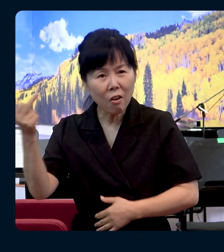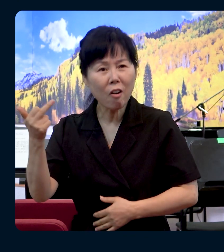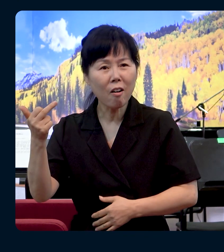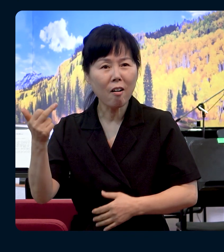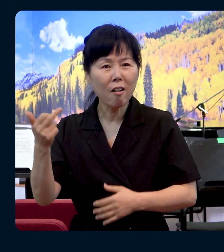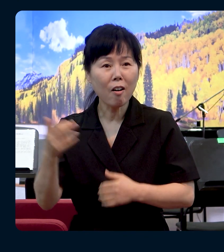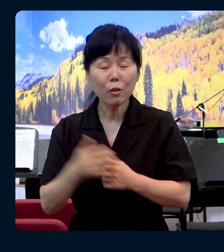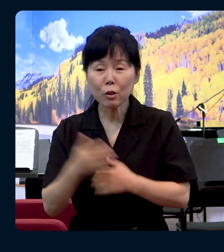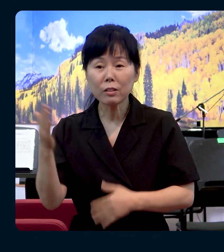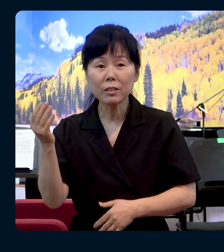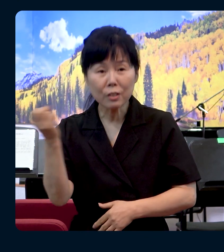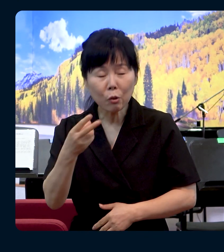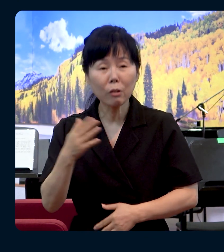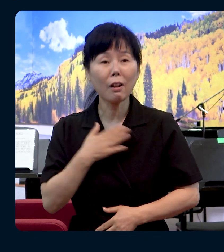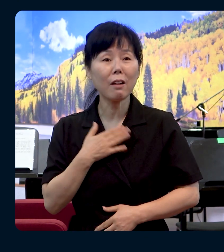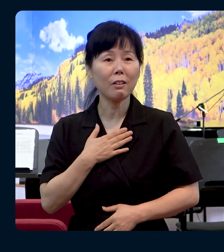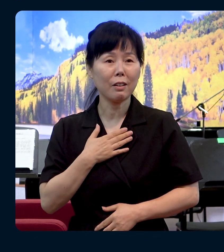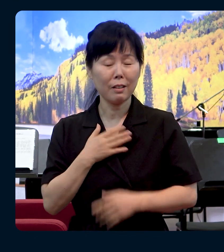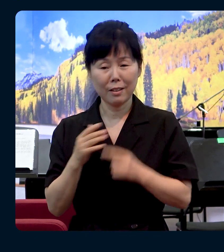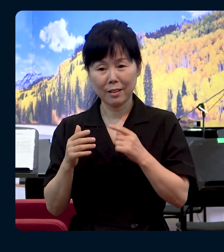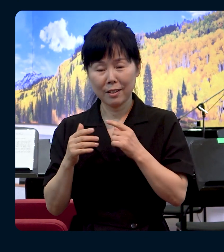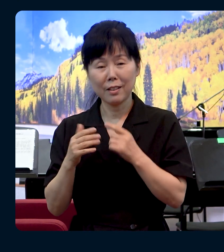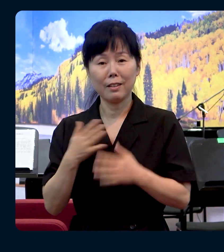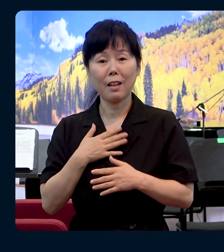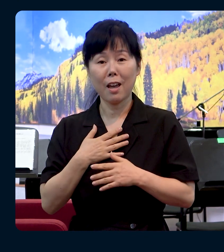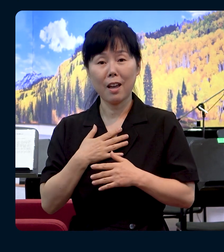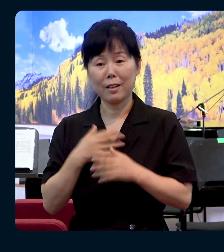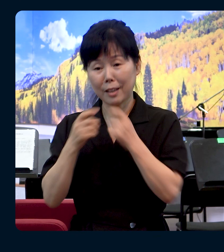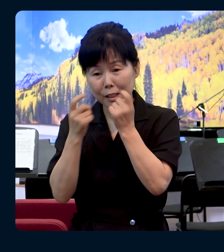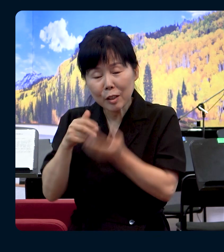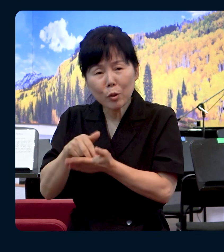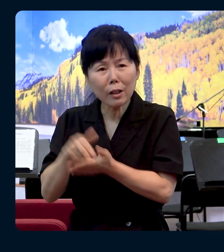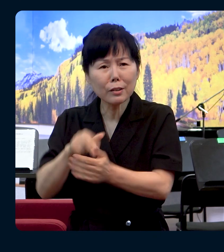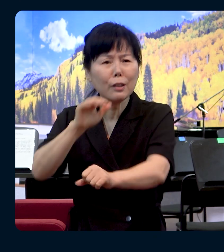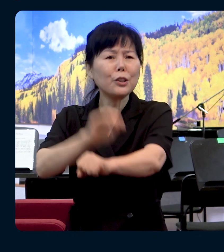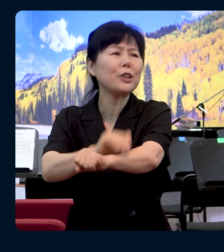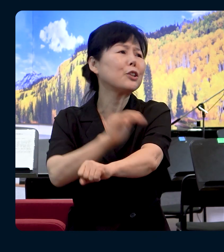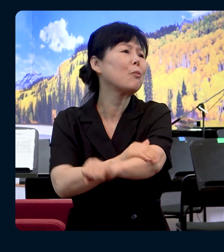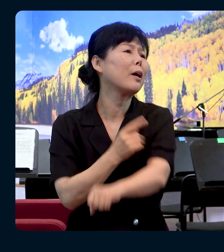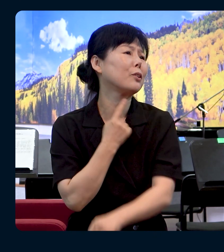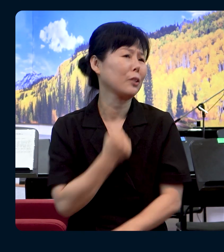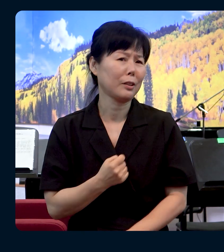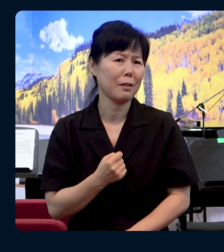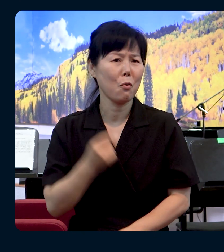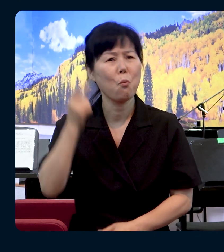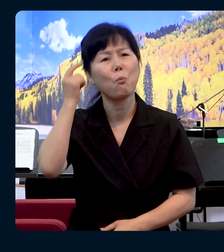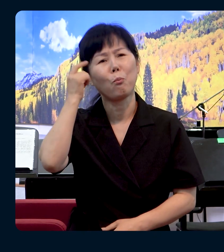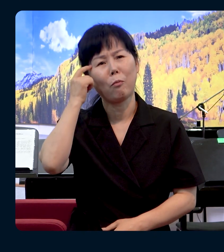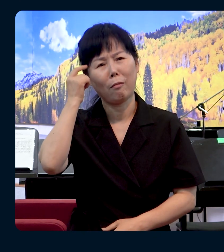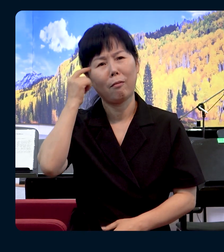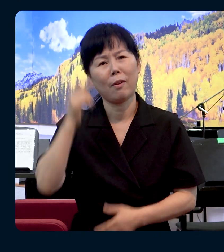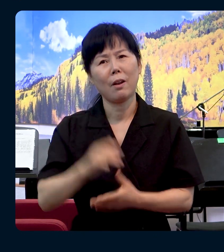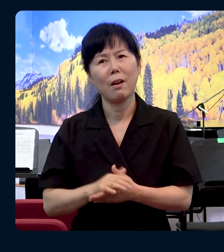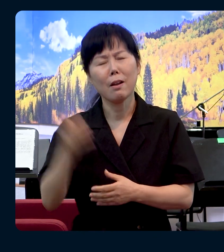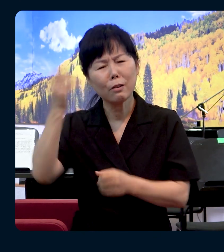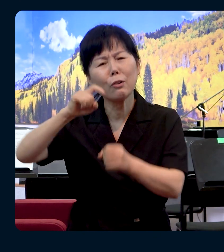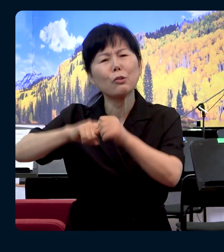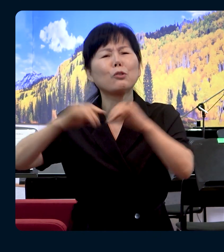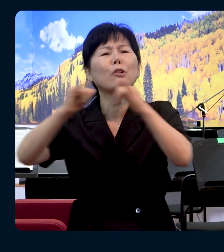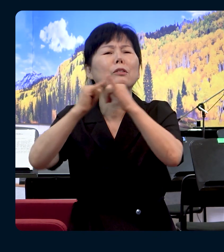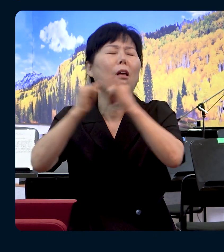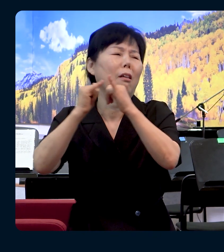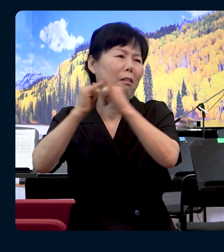강의만 들은 게 아니라 그냥 매일매일 실습까지 했어요. 그건 너무 힘든 거예요. 영적 전쟁을